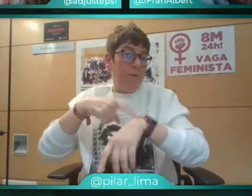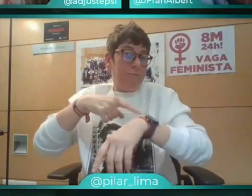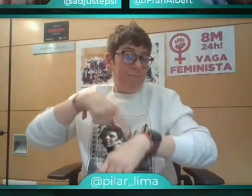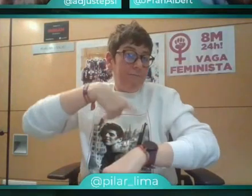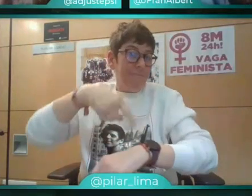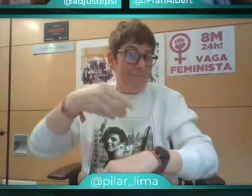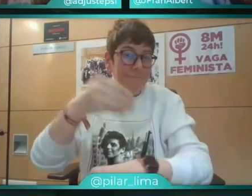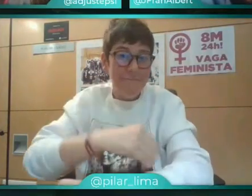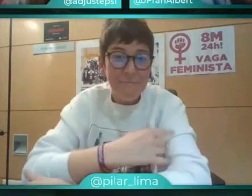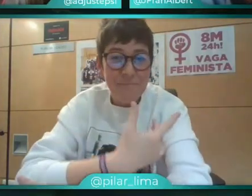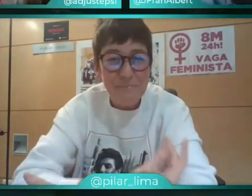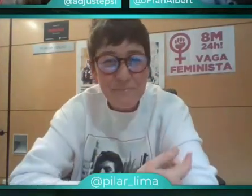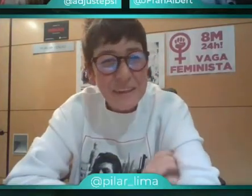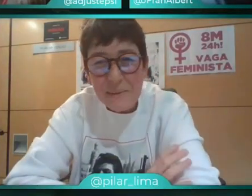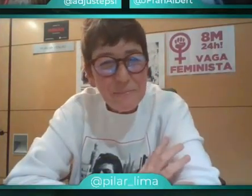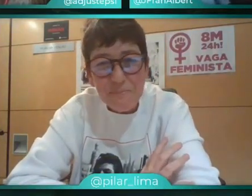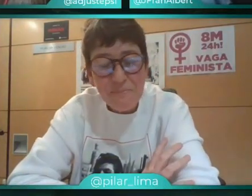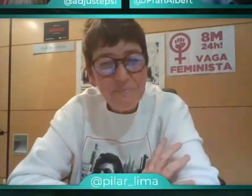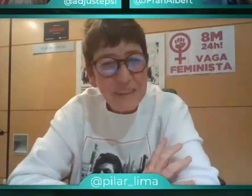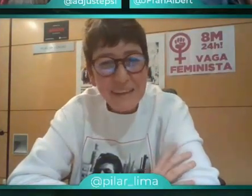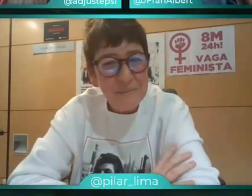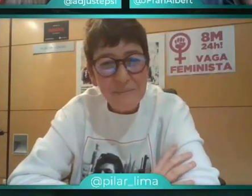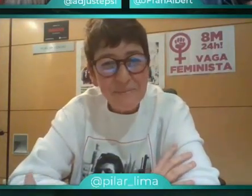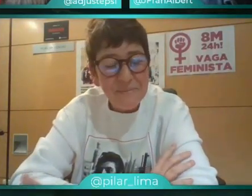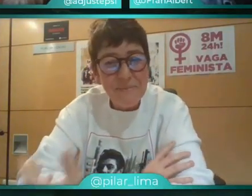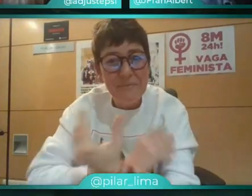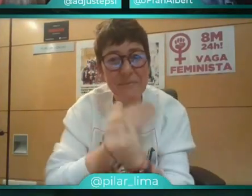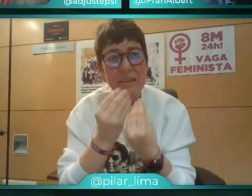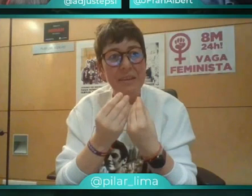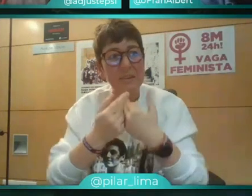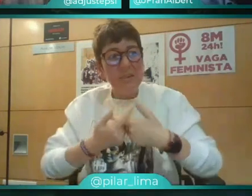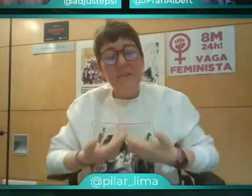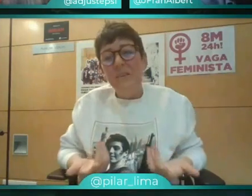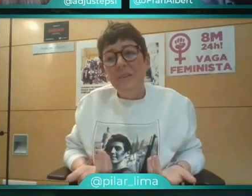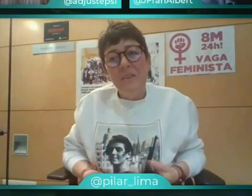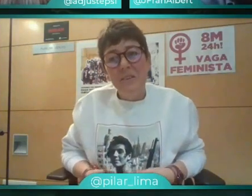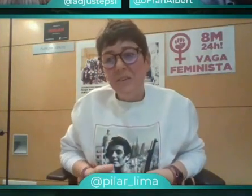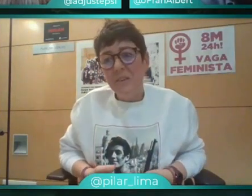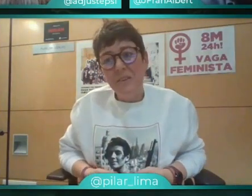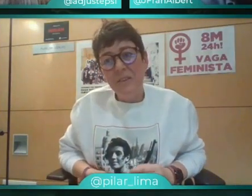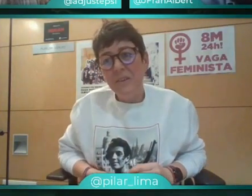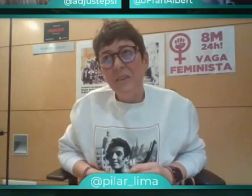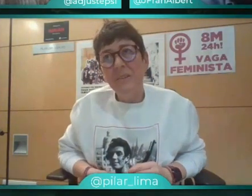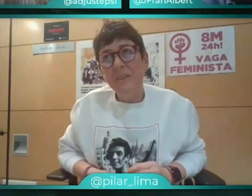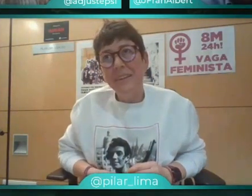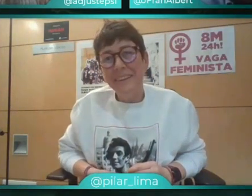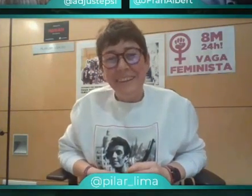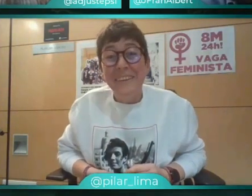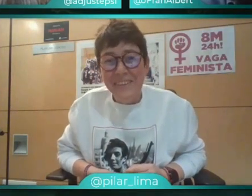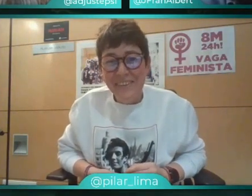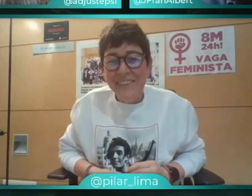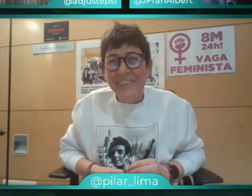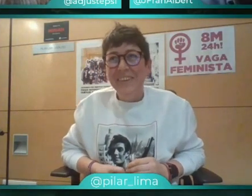a este debate podríamos estar aquí horas pero bueno sí desde luego